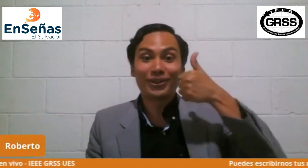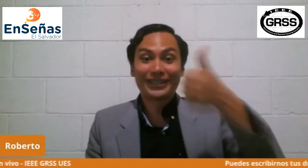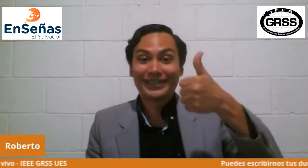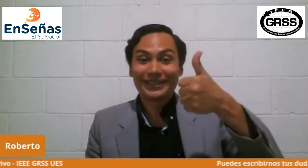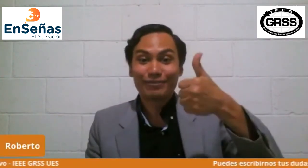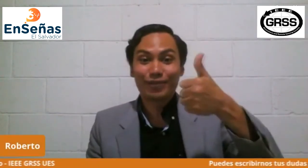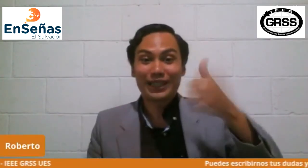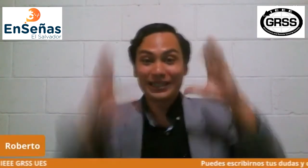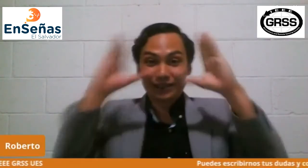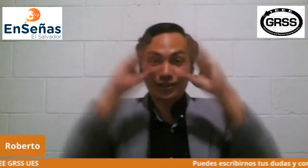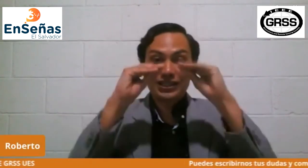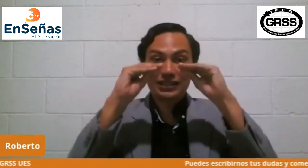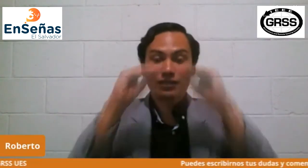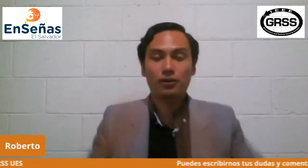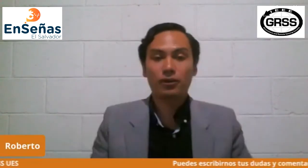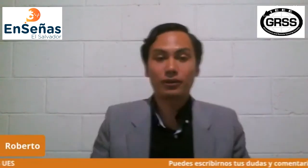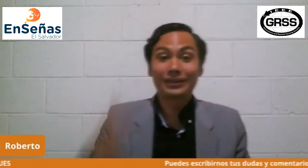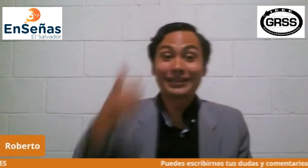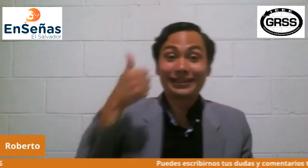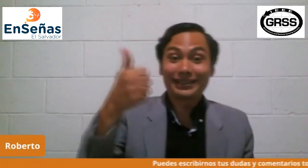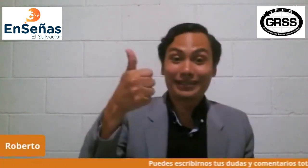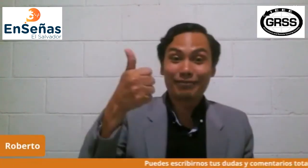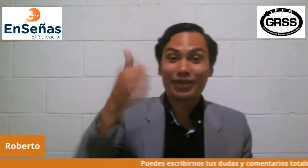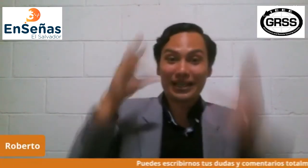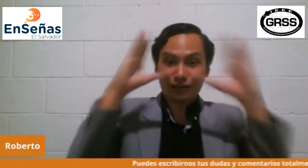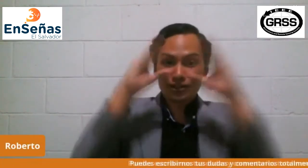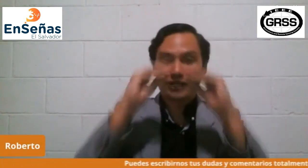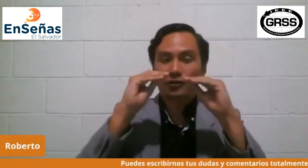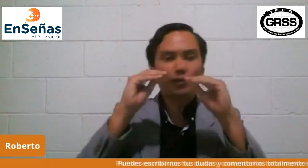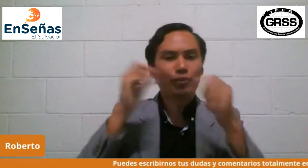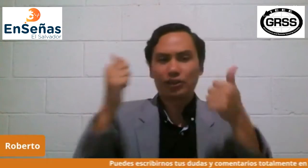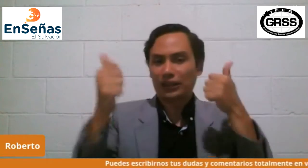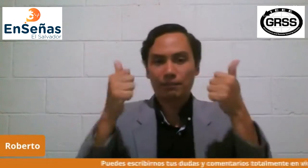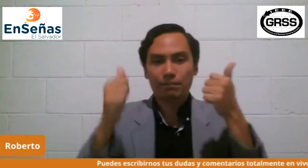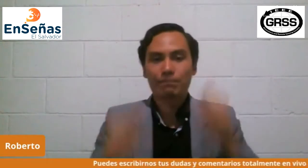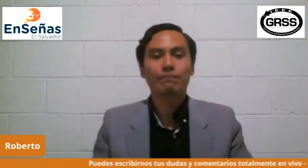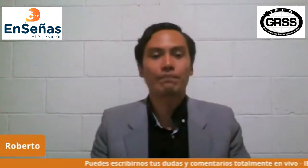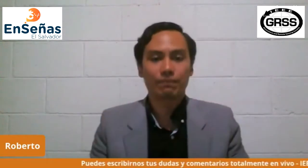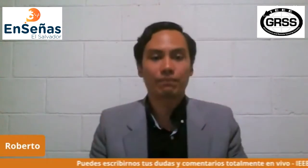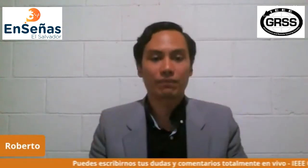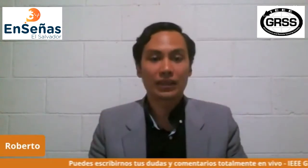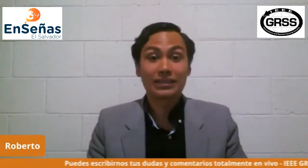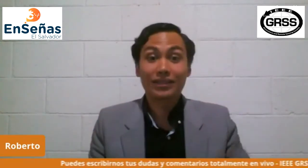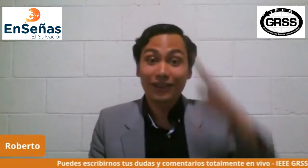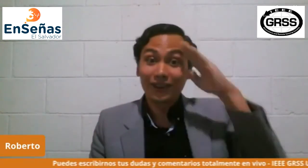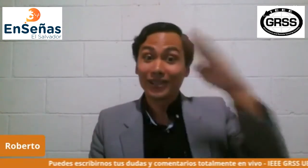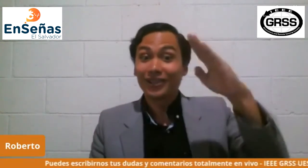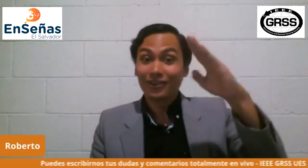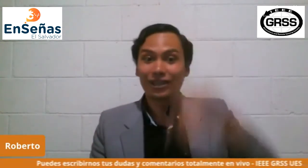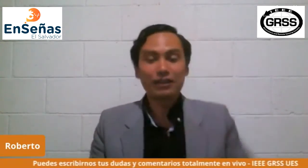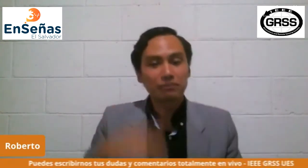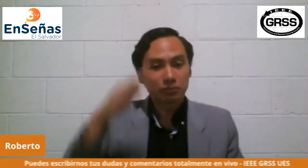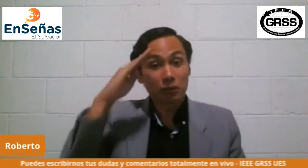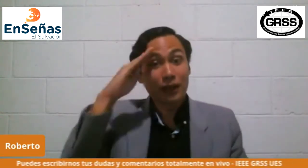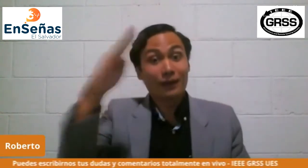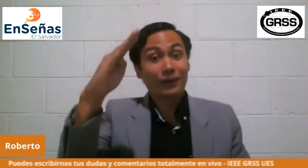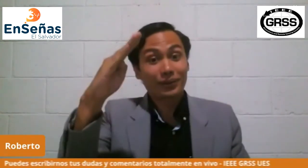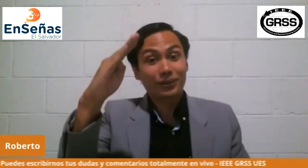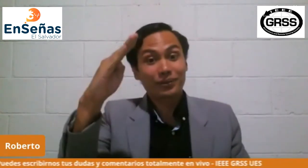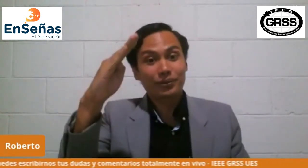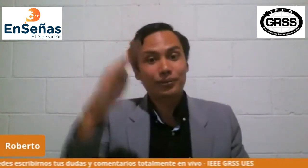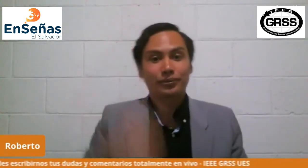como buenas noches o buenas noches, no importa. Si digo hola,